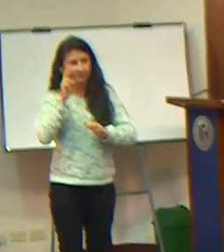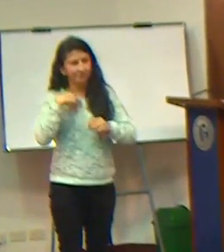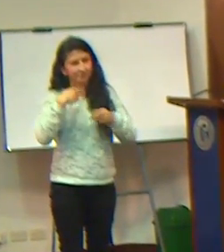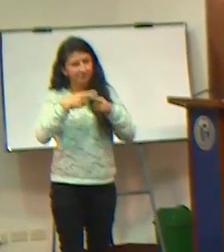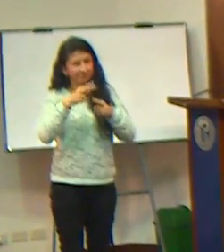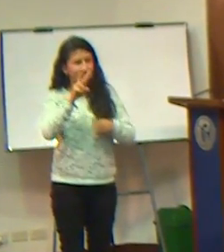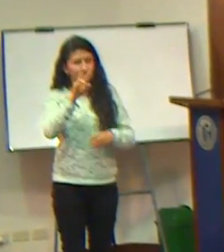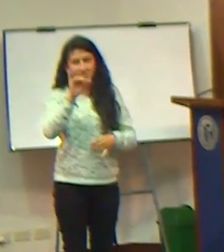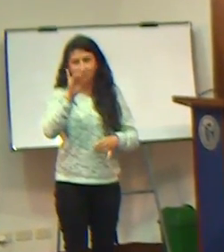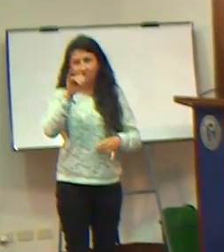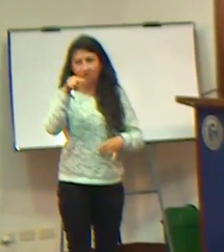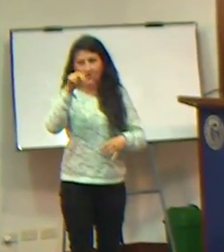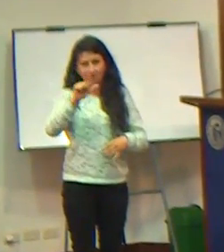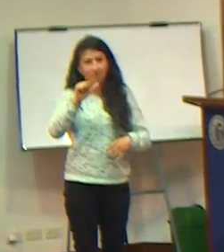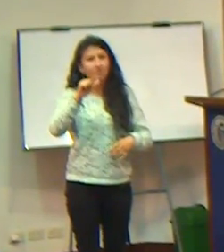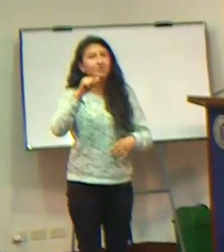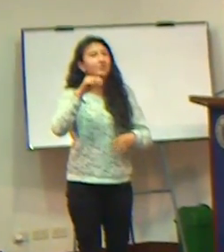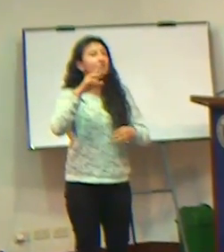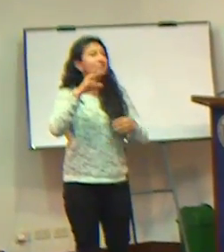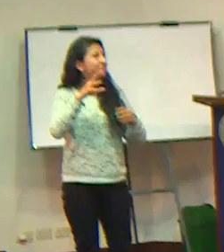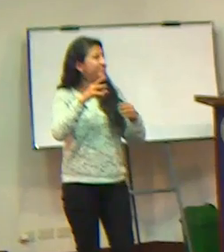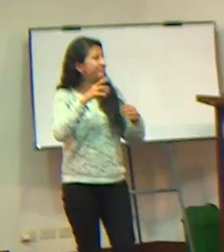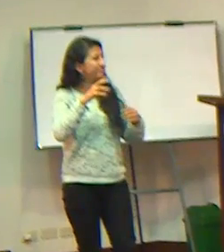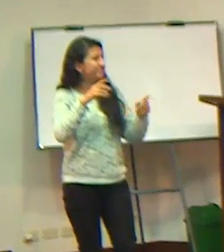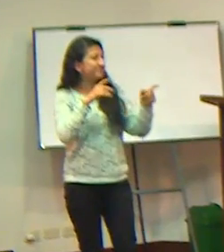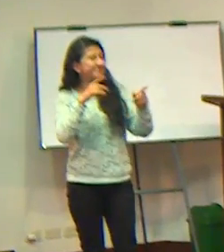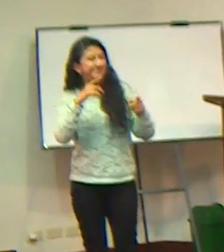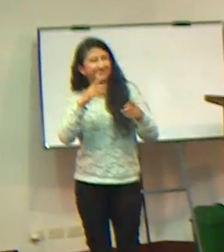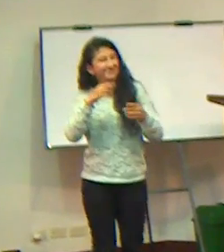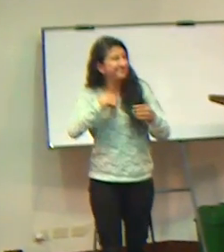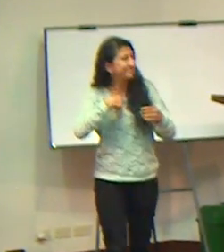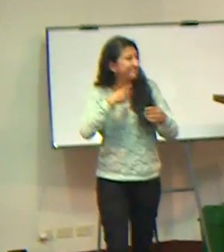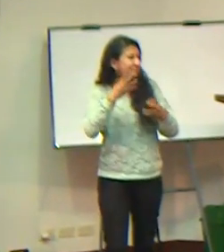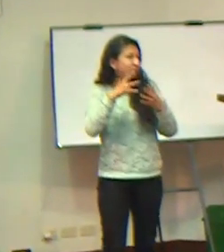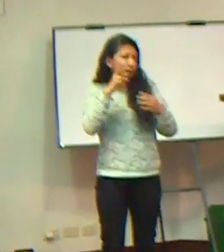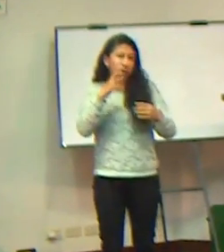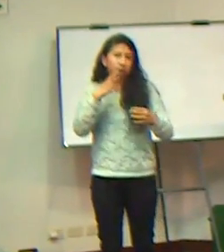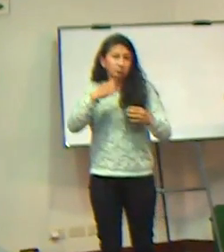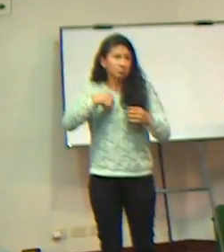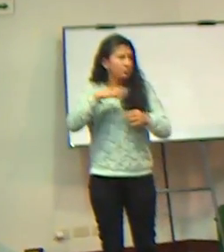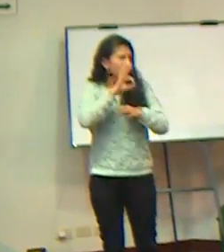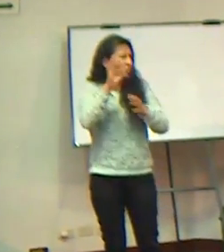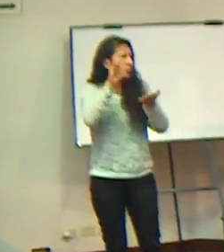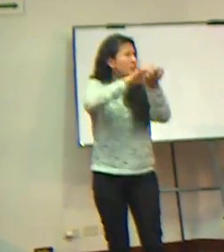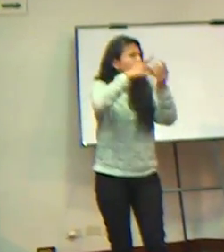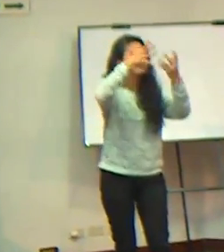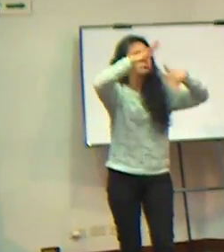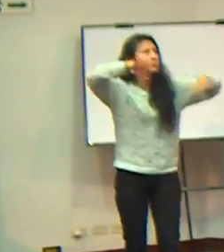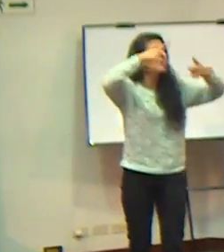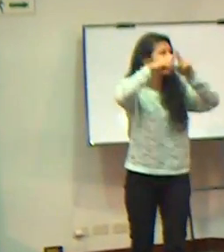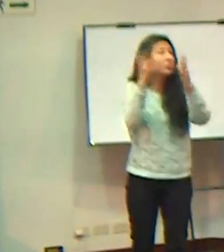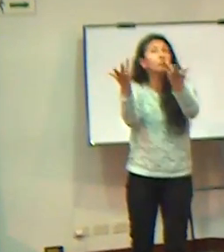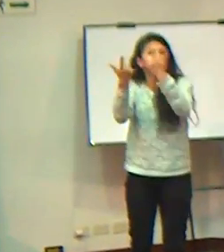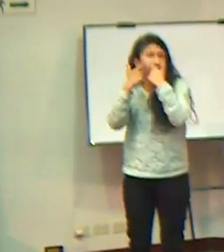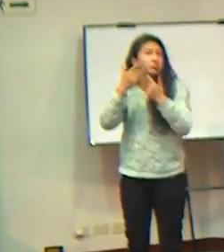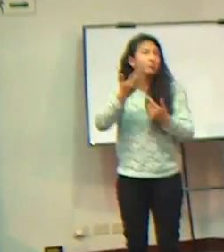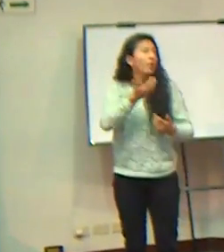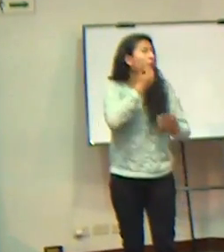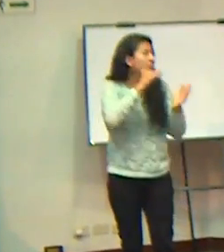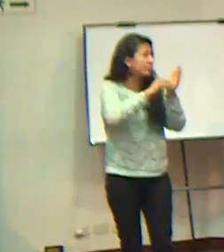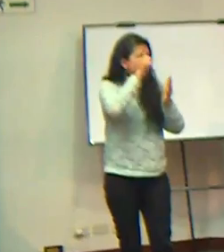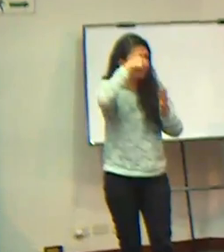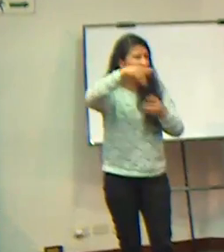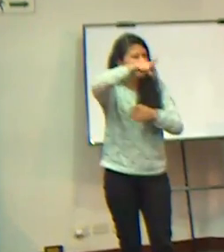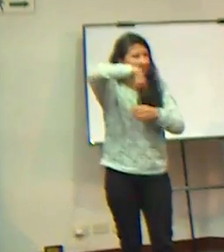Okay. Bueno, mi nombre es mi seña es esta y mi nombre es Viviana. Bueno, yo la verdad nunca